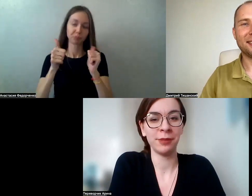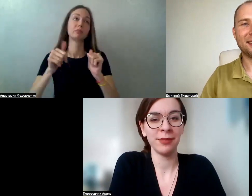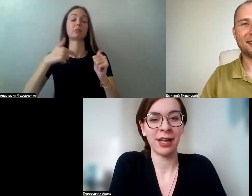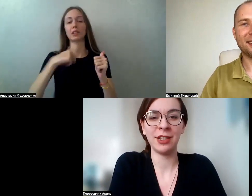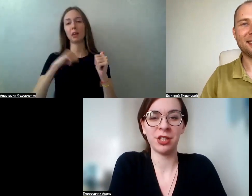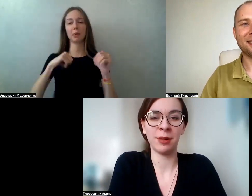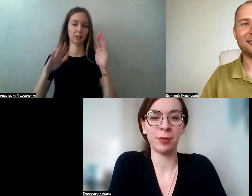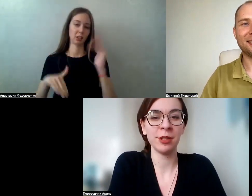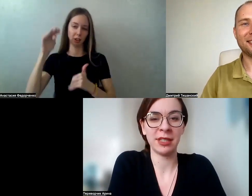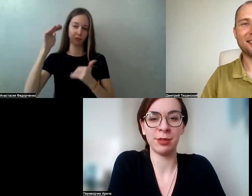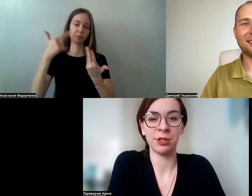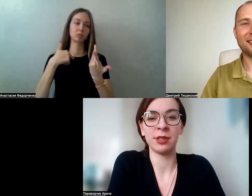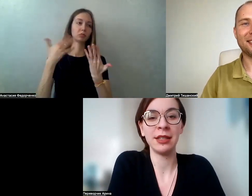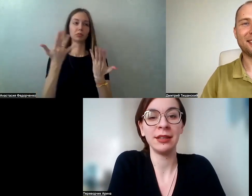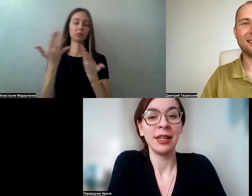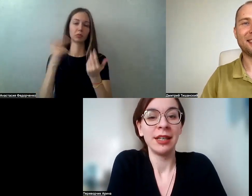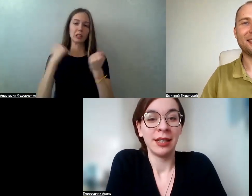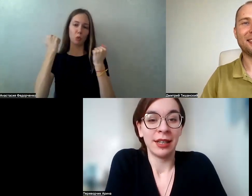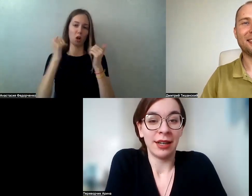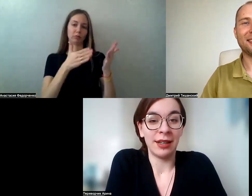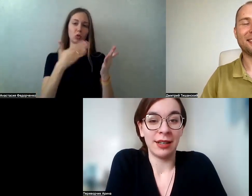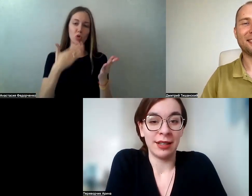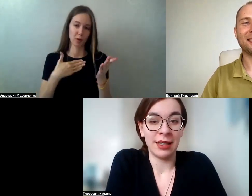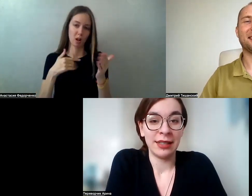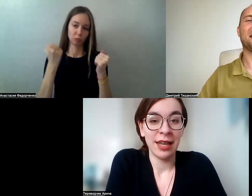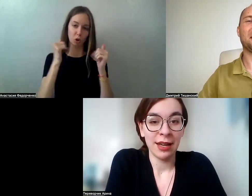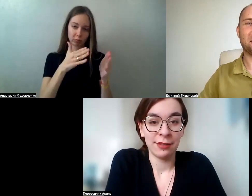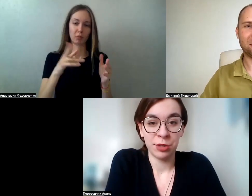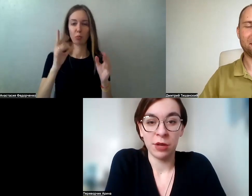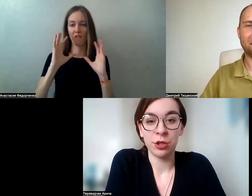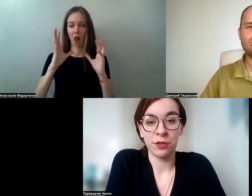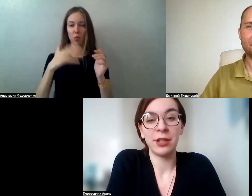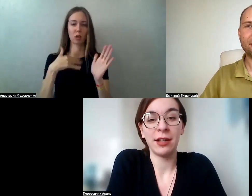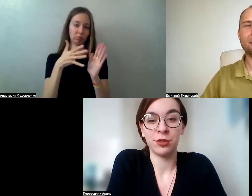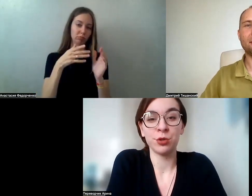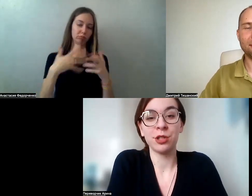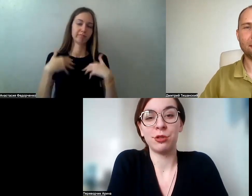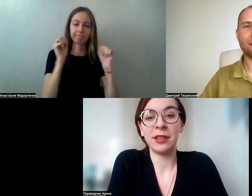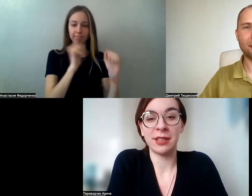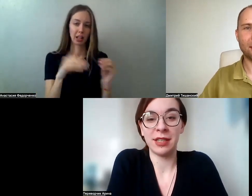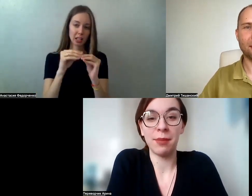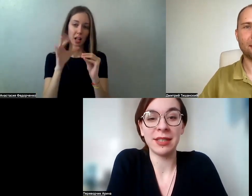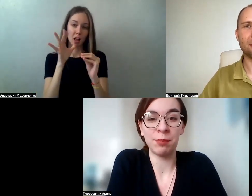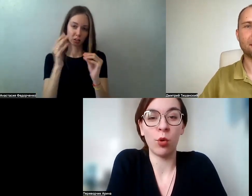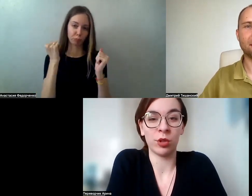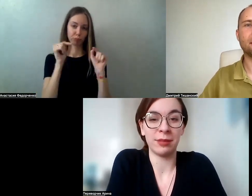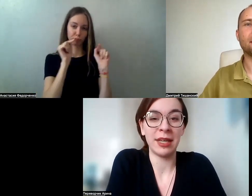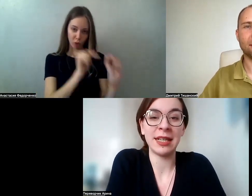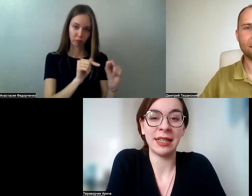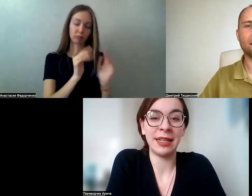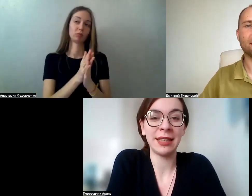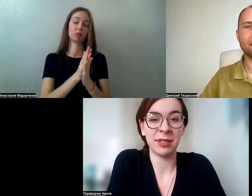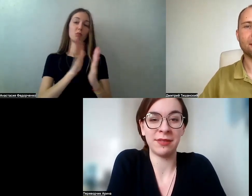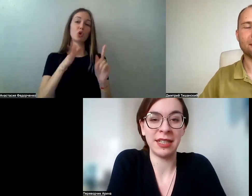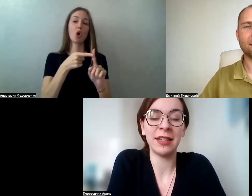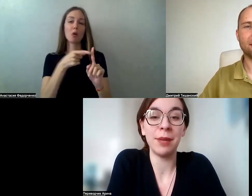Хорошо. Отличный вопрос. Спасибо, что его задал. Я вообще очень всегда всю жизнь любила заниматься спортом. И